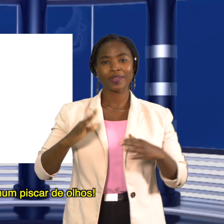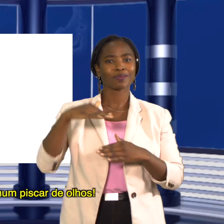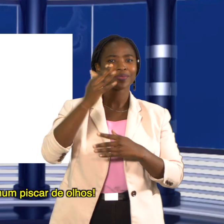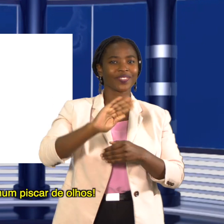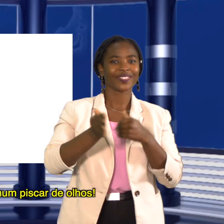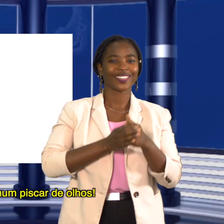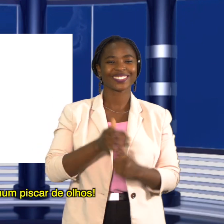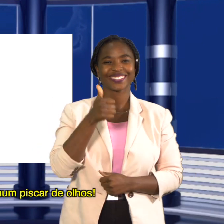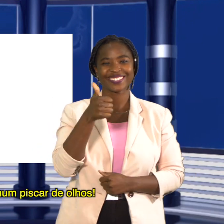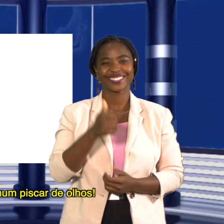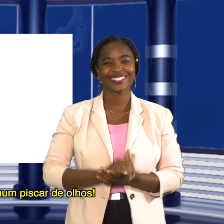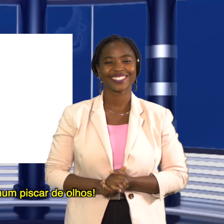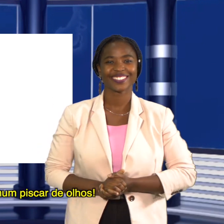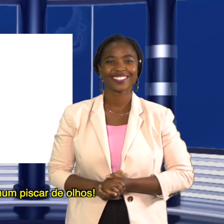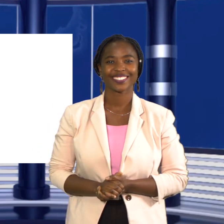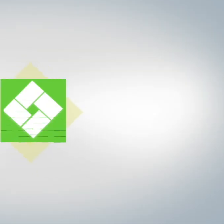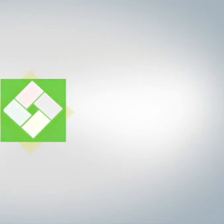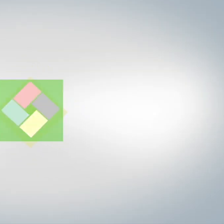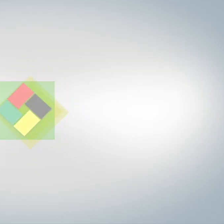Voltamos num piscar de olhos.